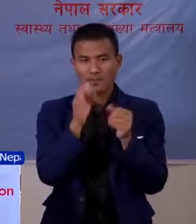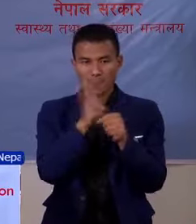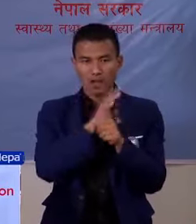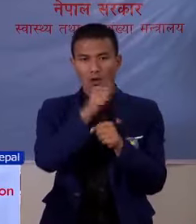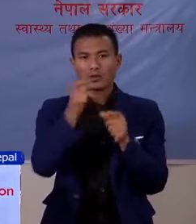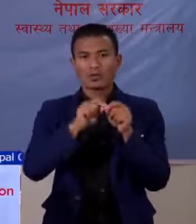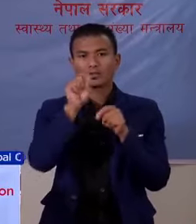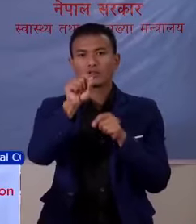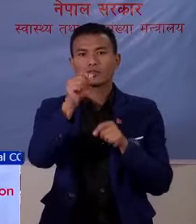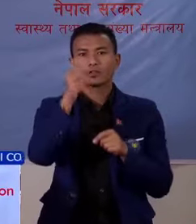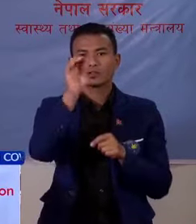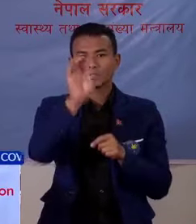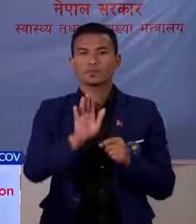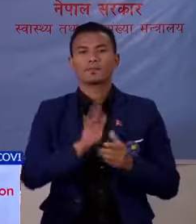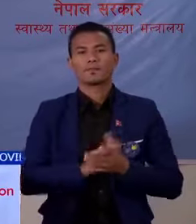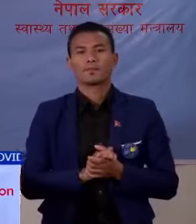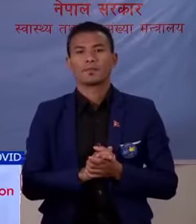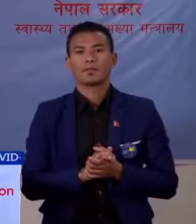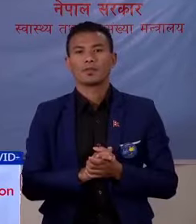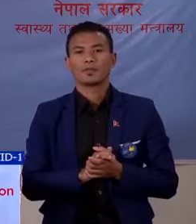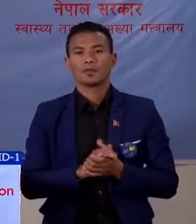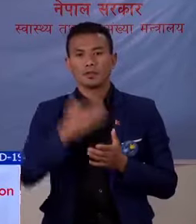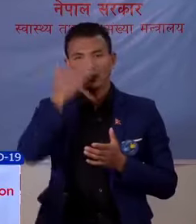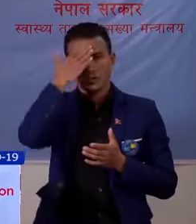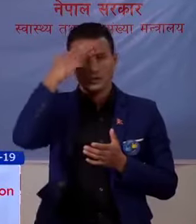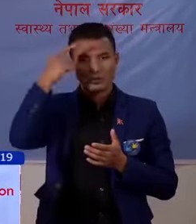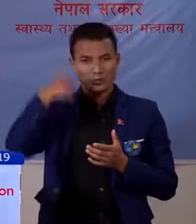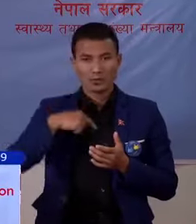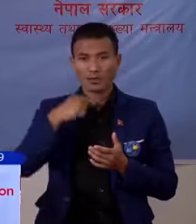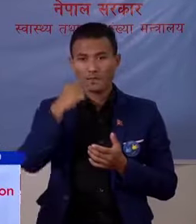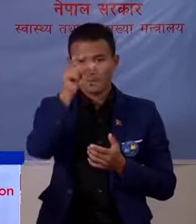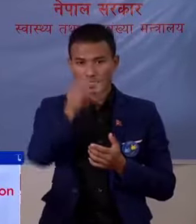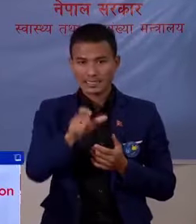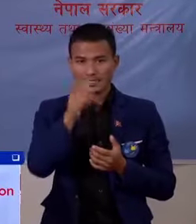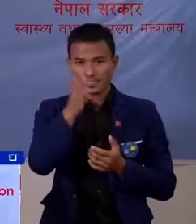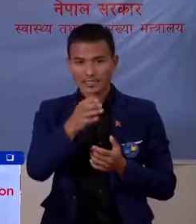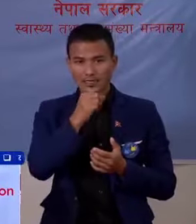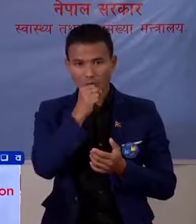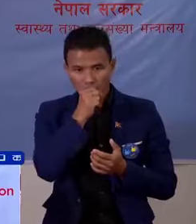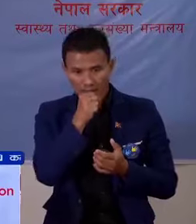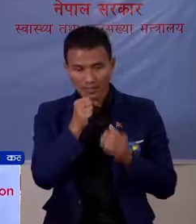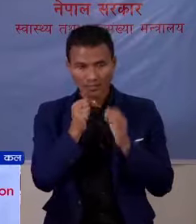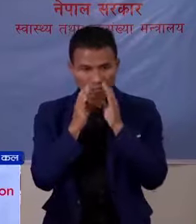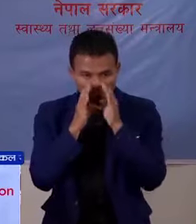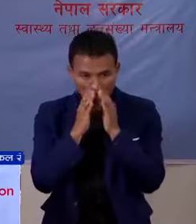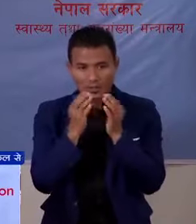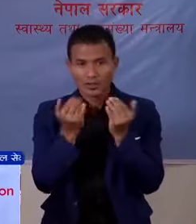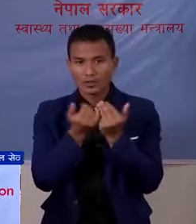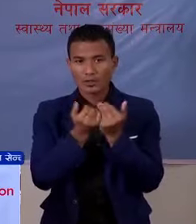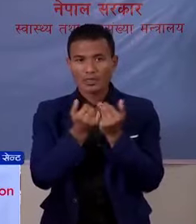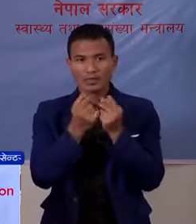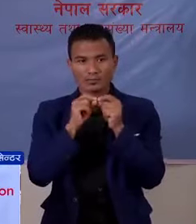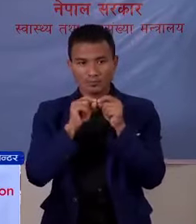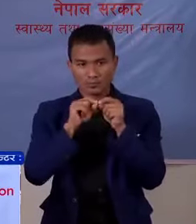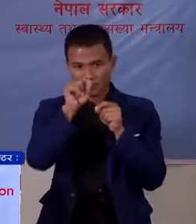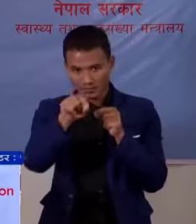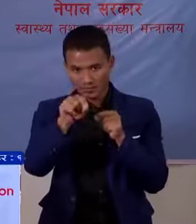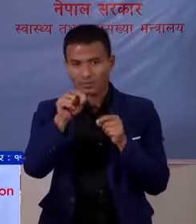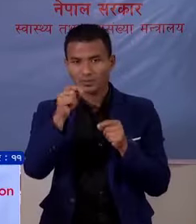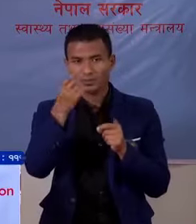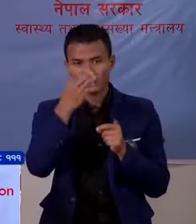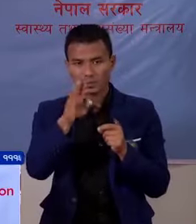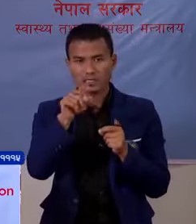अरूलाई सर्ने सम्भावना रहन्छ। रोग लागेको व्यक्तिले खोक्दा अथवा हाच्छु गर्दा उछुटिएका